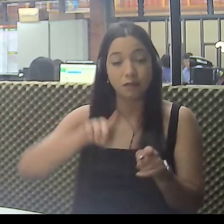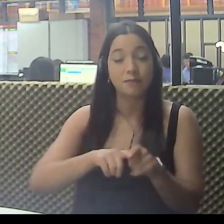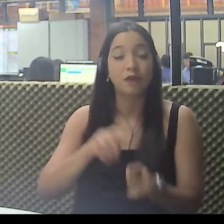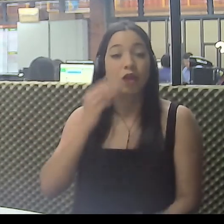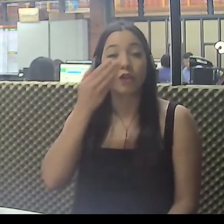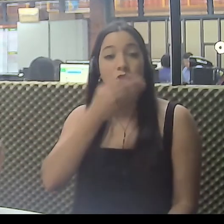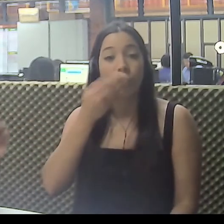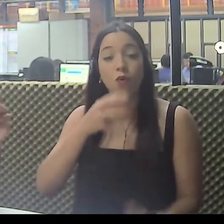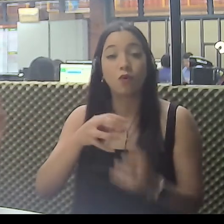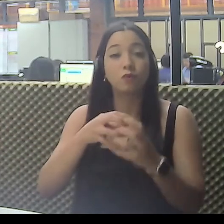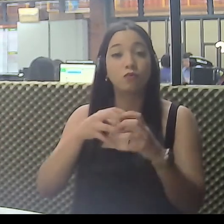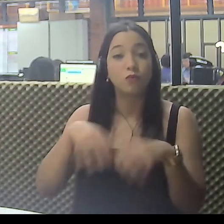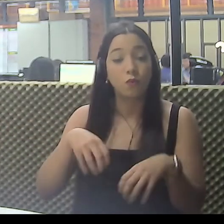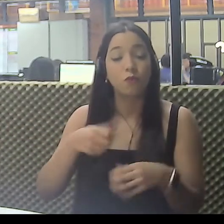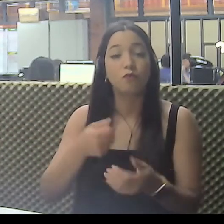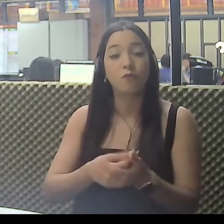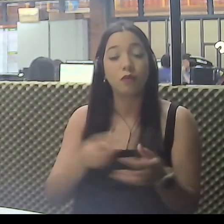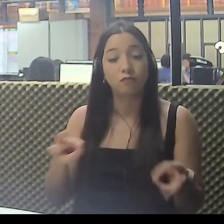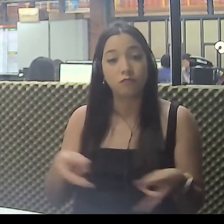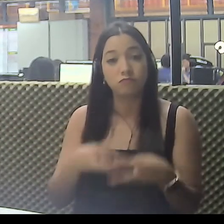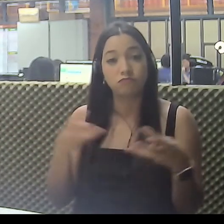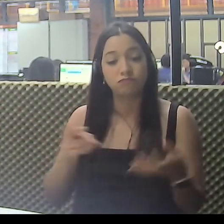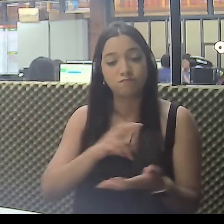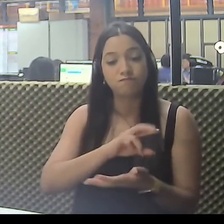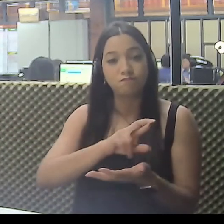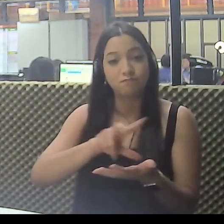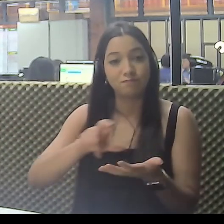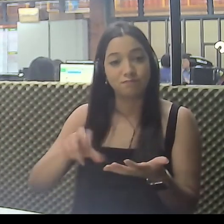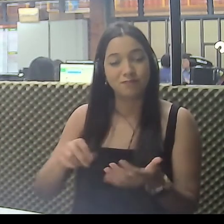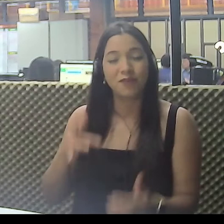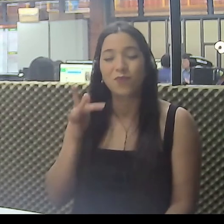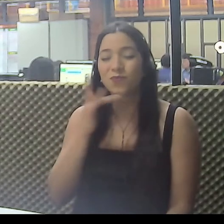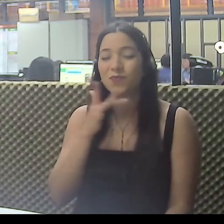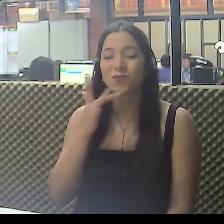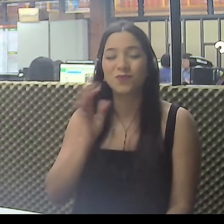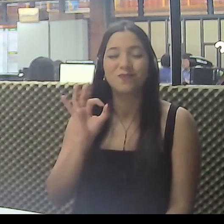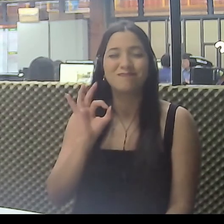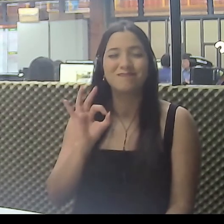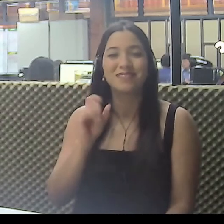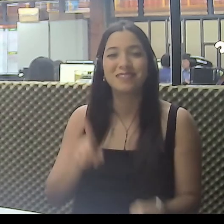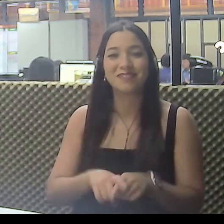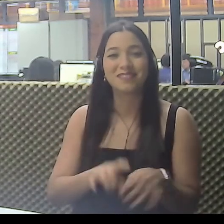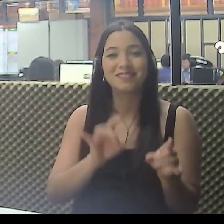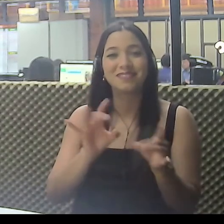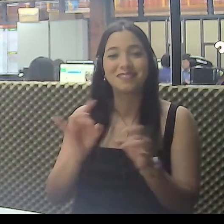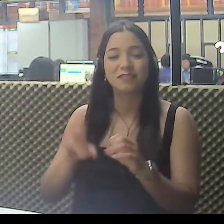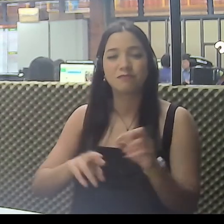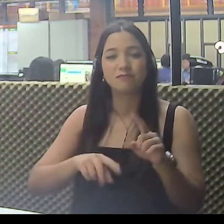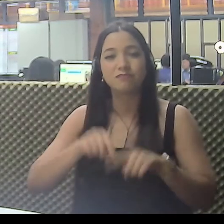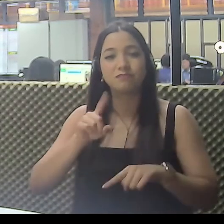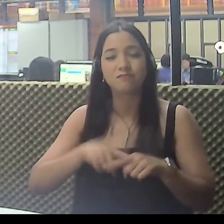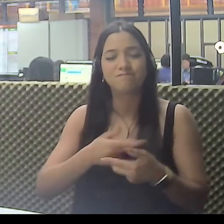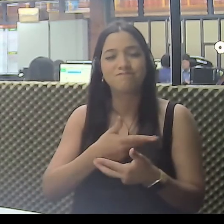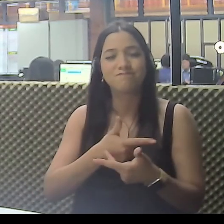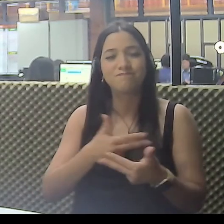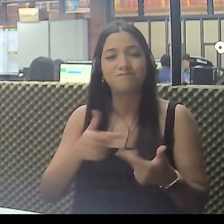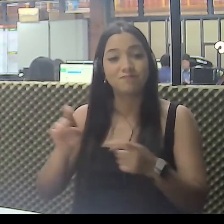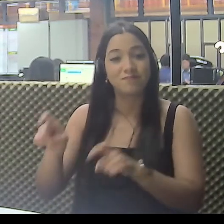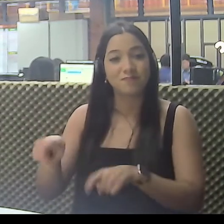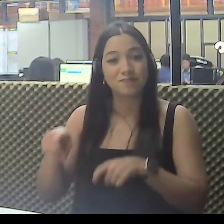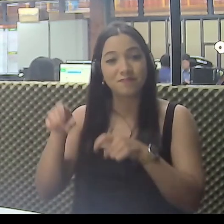doces, ovos caipira e hortifrutis. Além dessas delícias, também são comercializados diversos produtos do